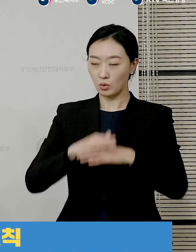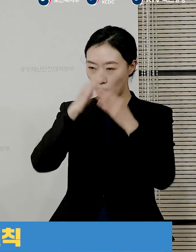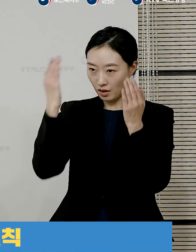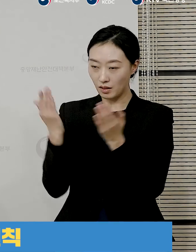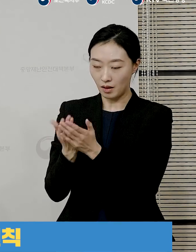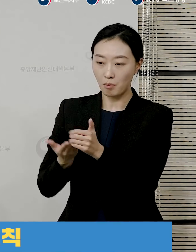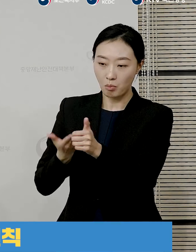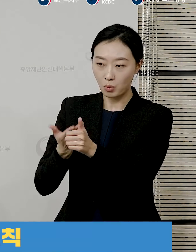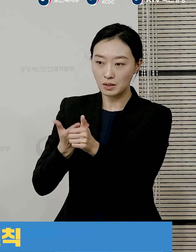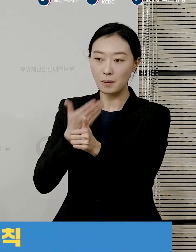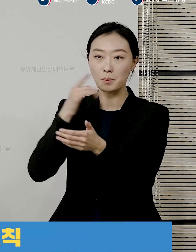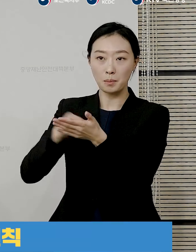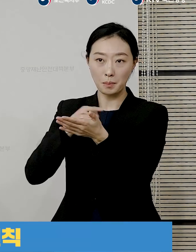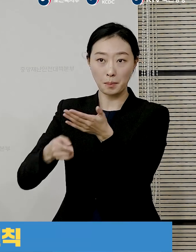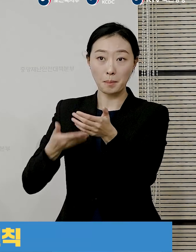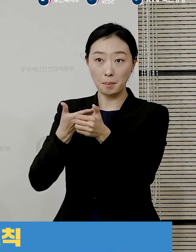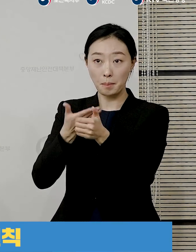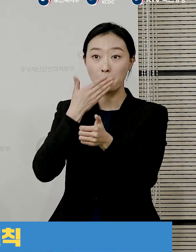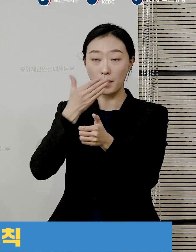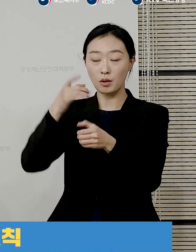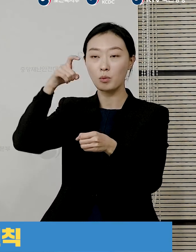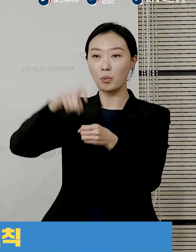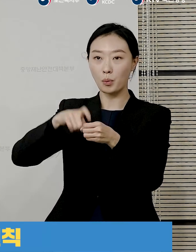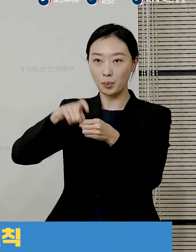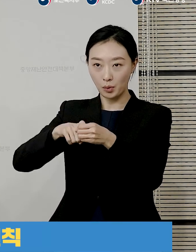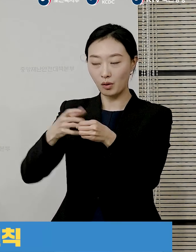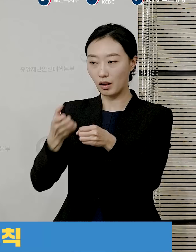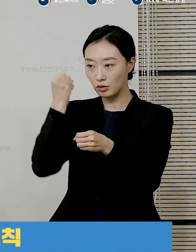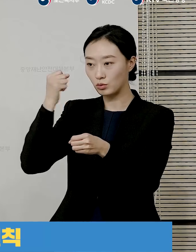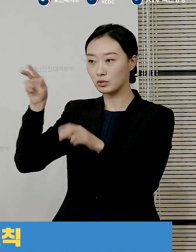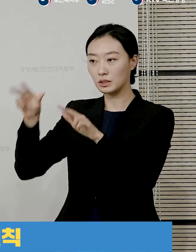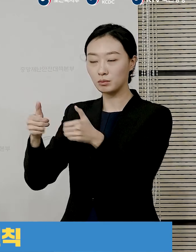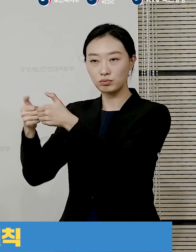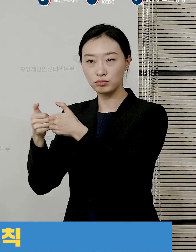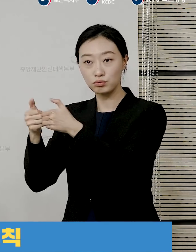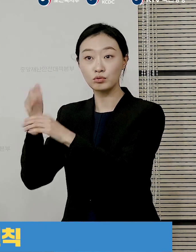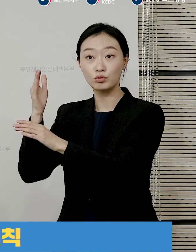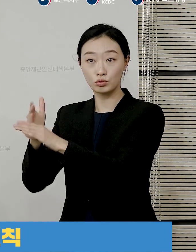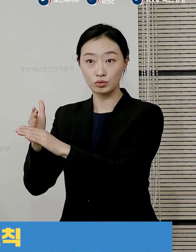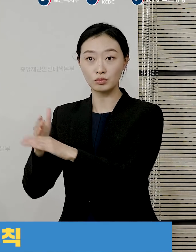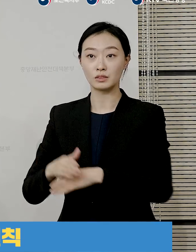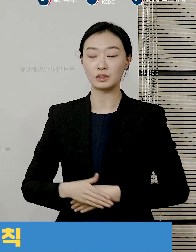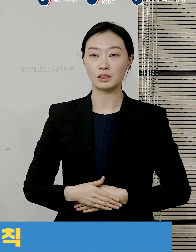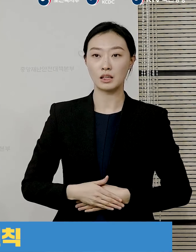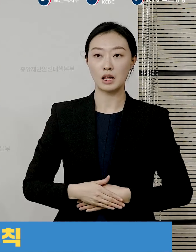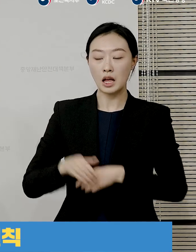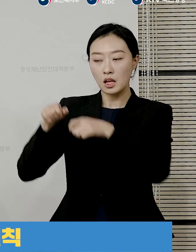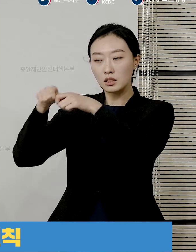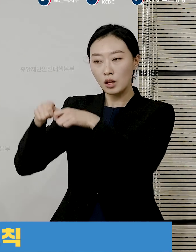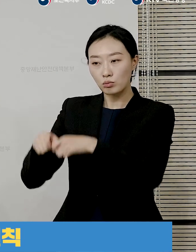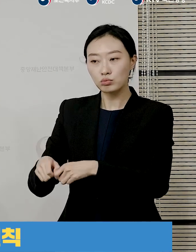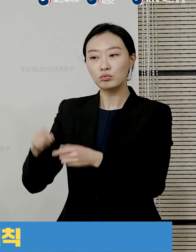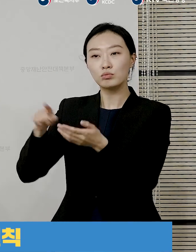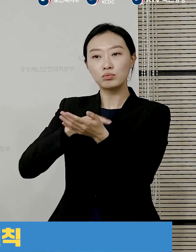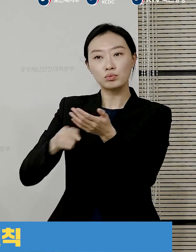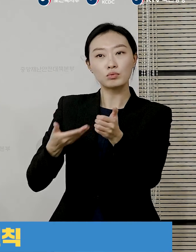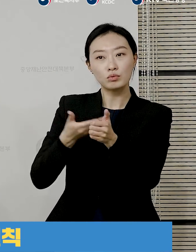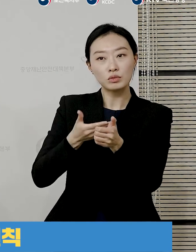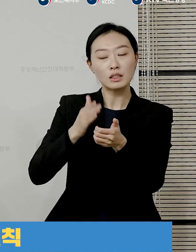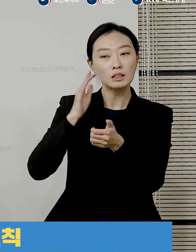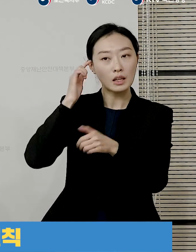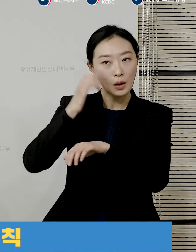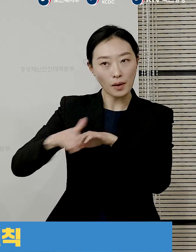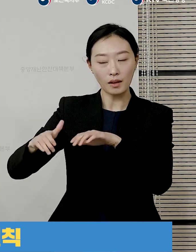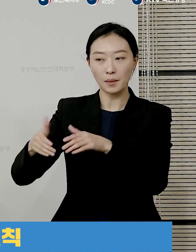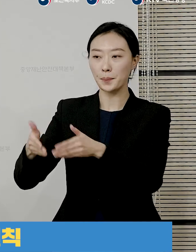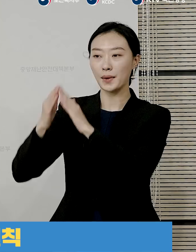최대한 보상이 될 수 있는 것을 목표로 해서 저희들 검토하고 있다라는 말씀을 드립니다. 아직은 좀 그 내부적인